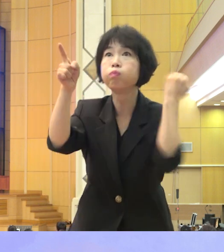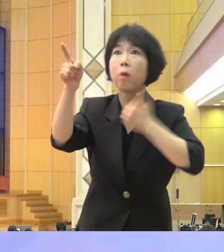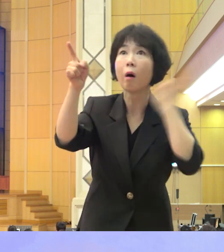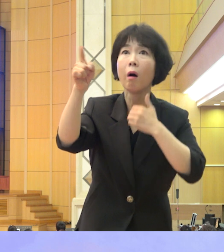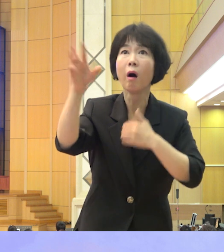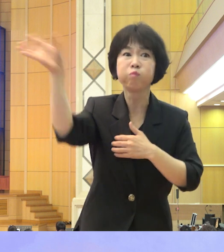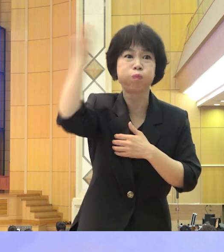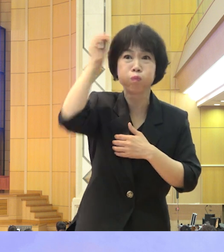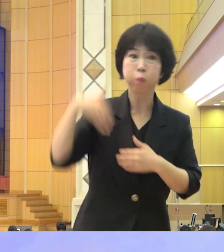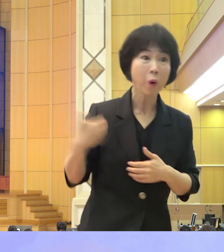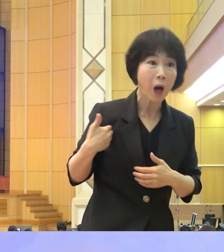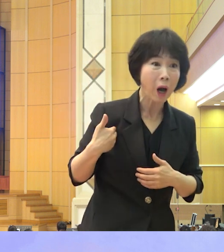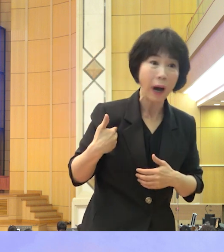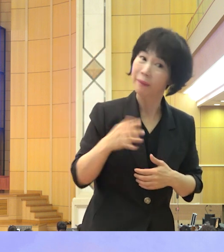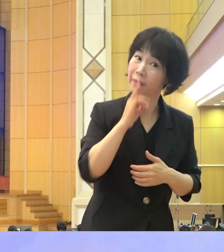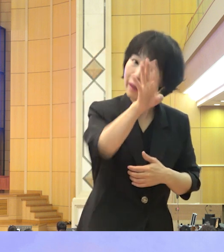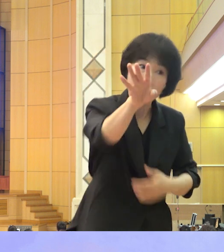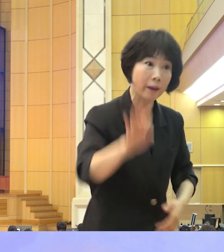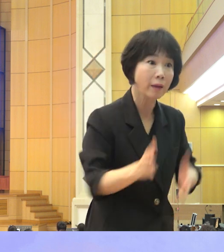저는요,